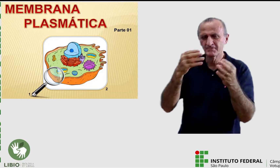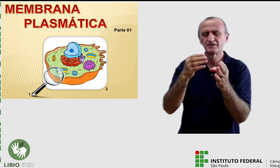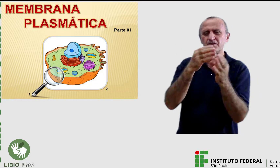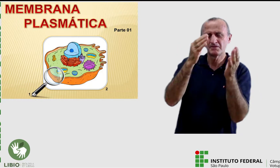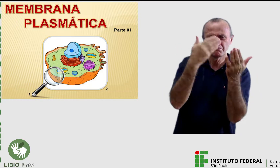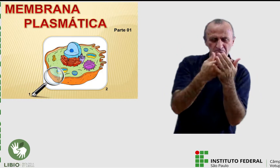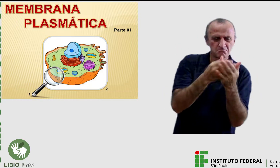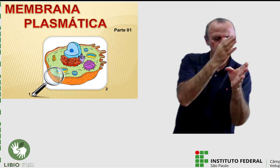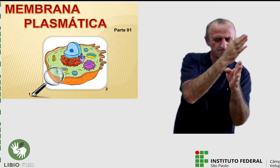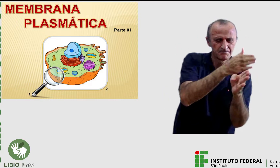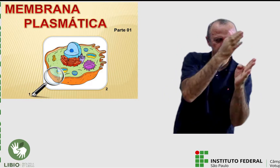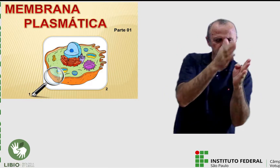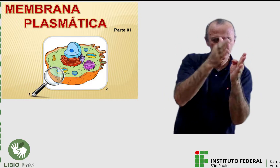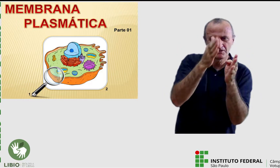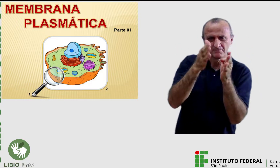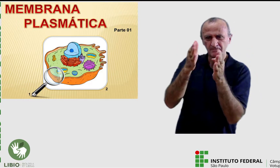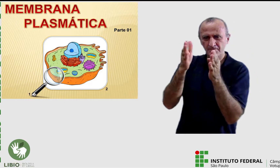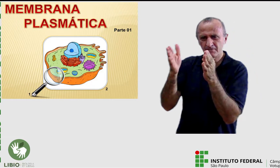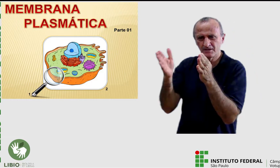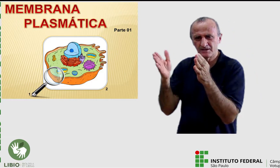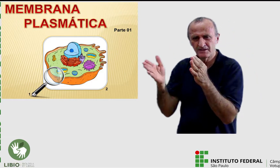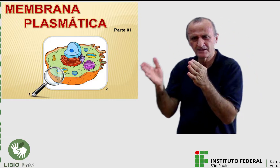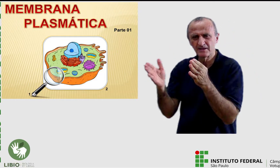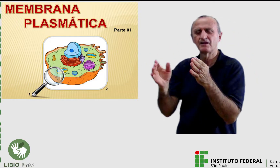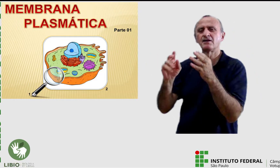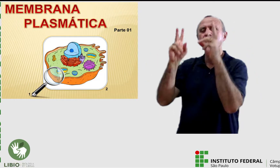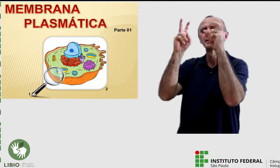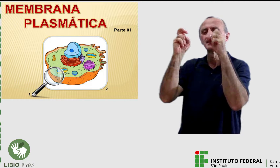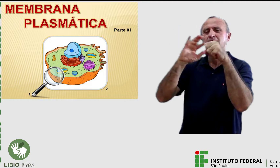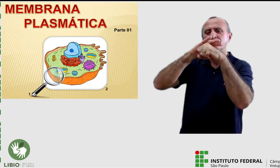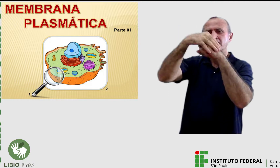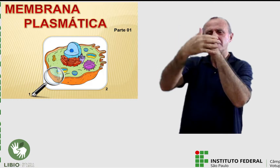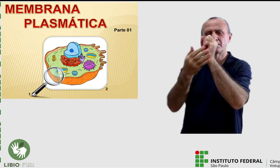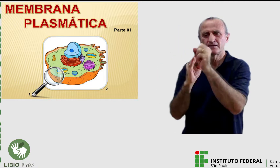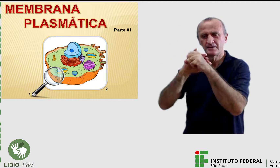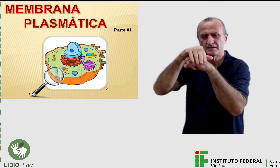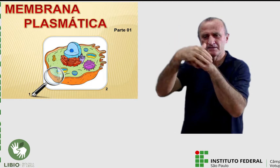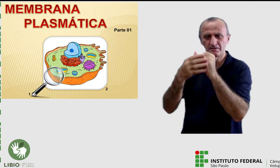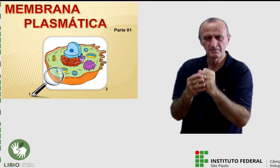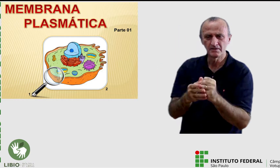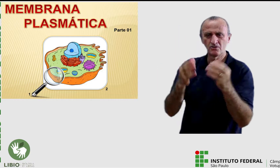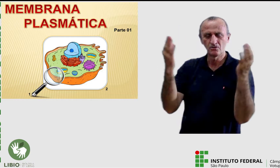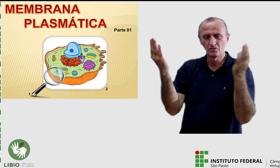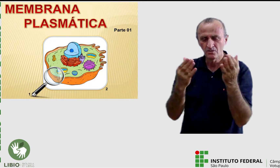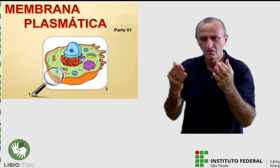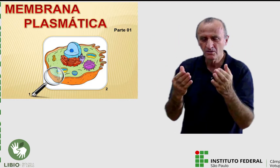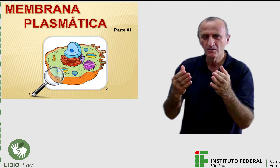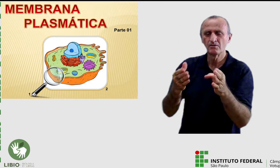membrana plasmática com esse tema. E hoje é a parte 1 do assunto.